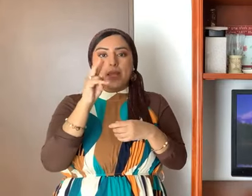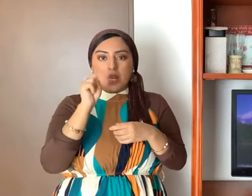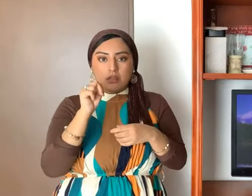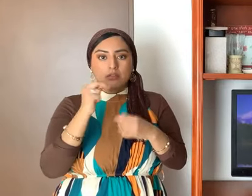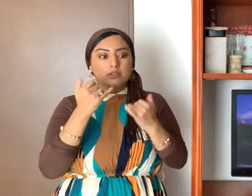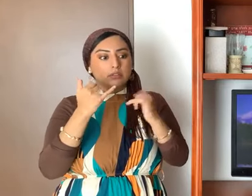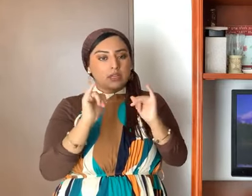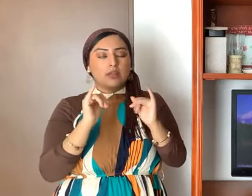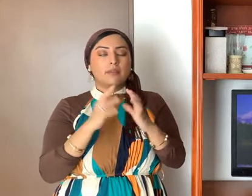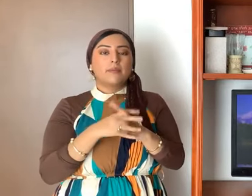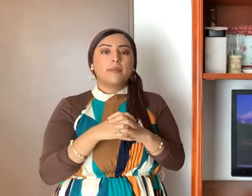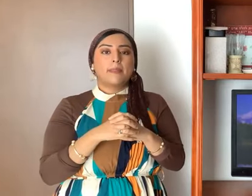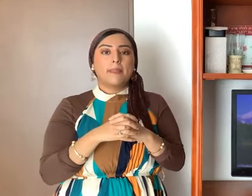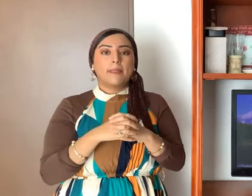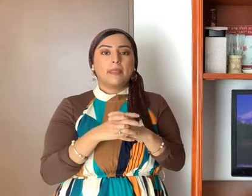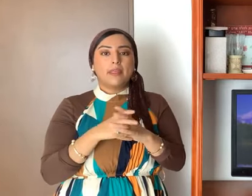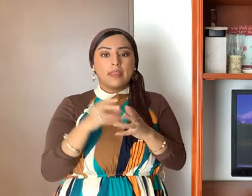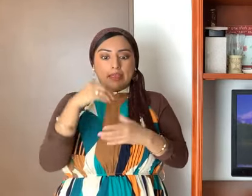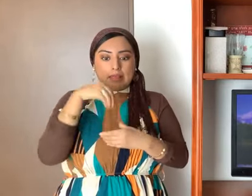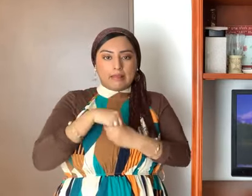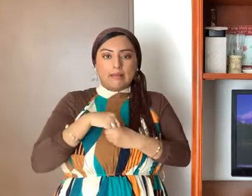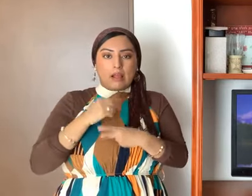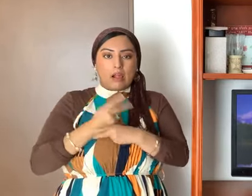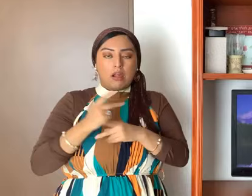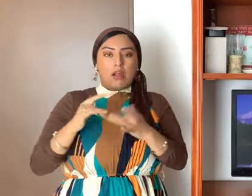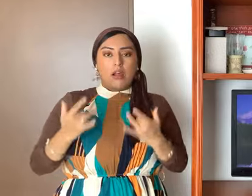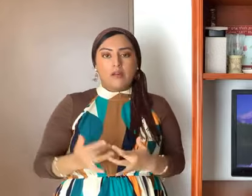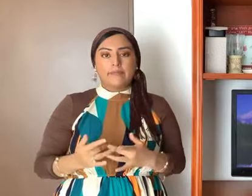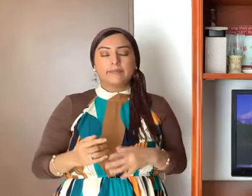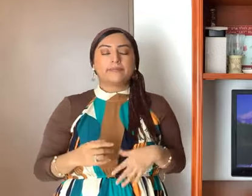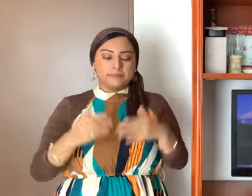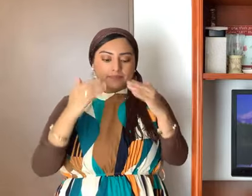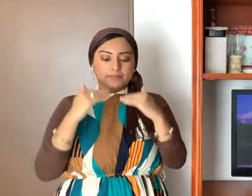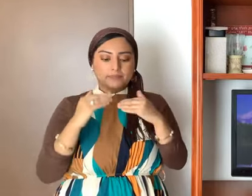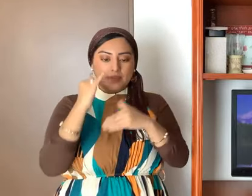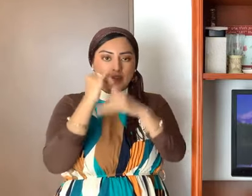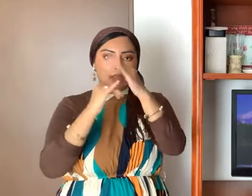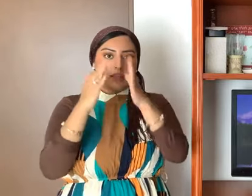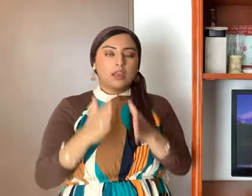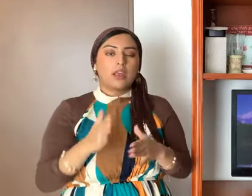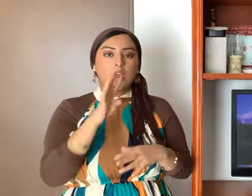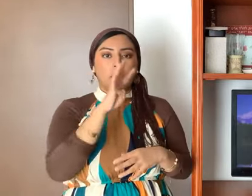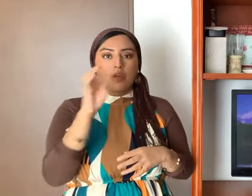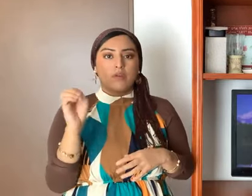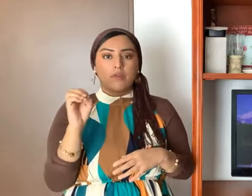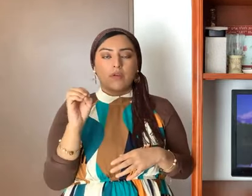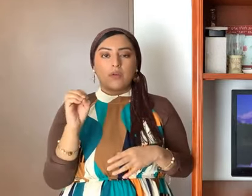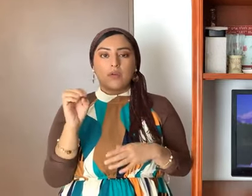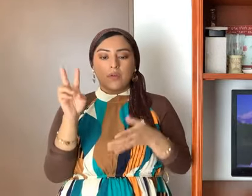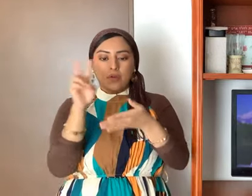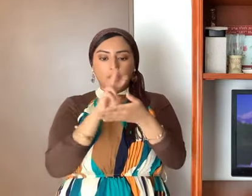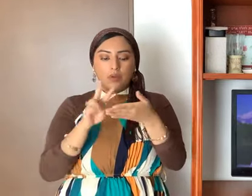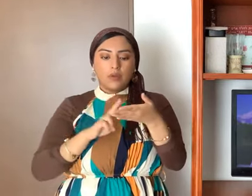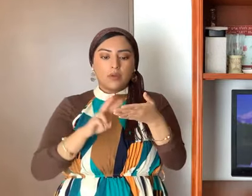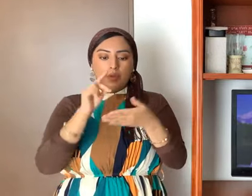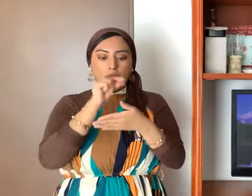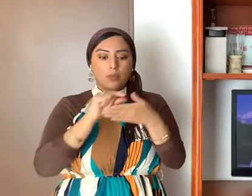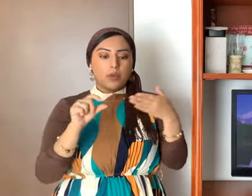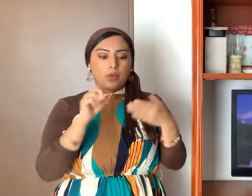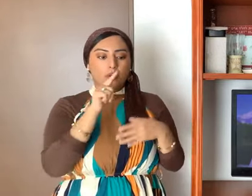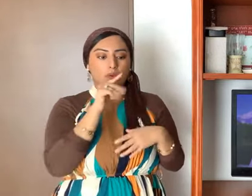estando en Ur de los Caldeos, porque eso está en su corazón. Isaías 40, y vamos a leer desde el